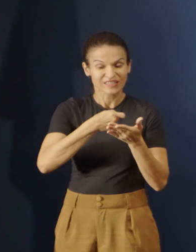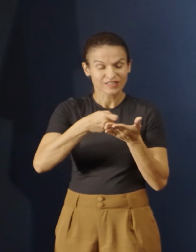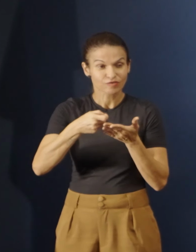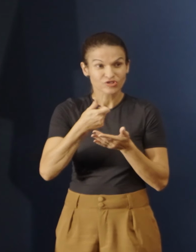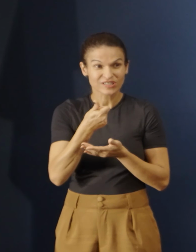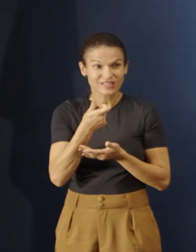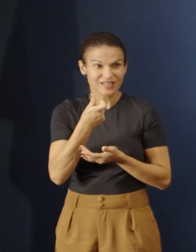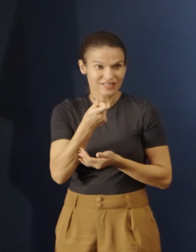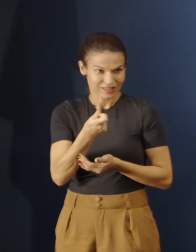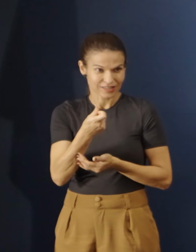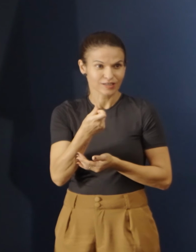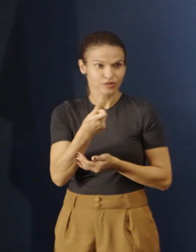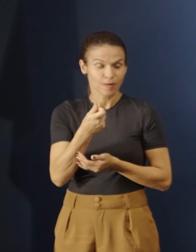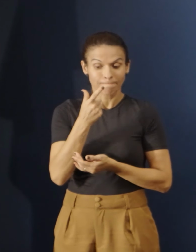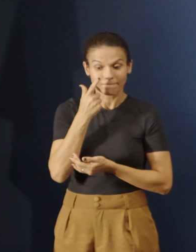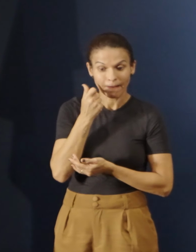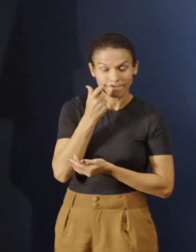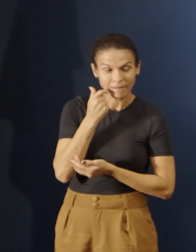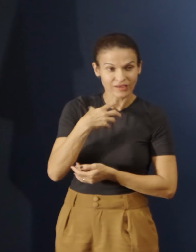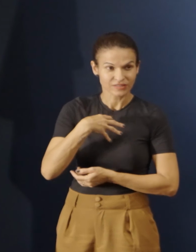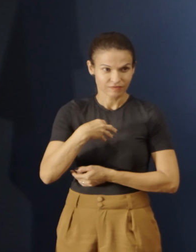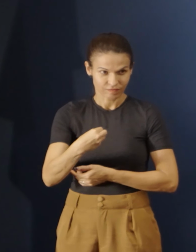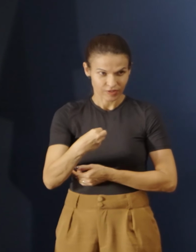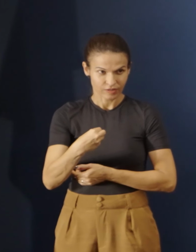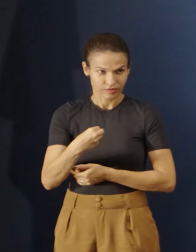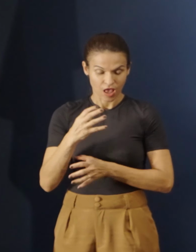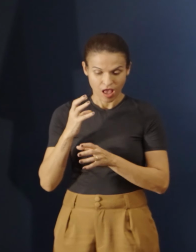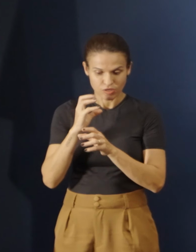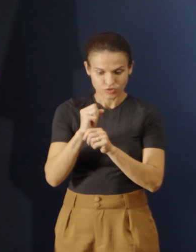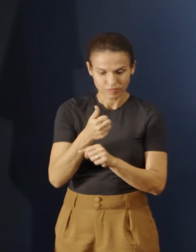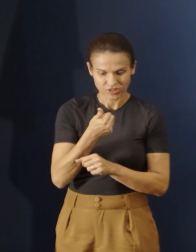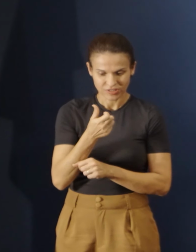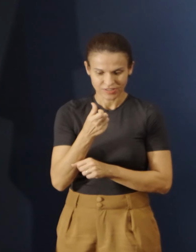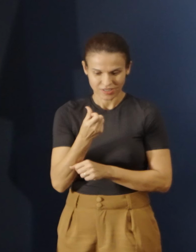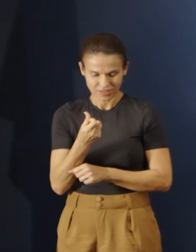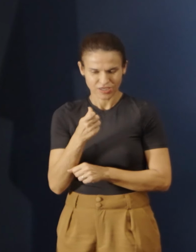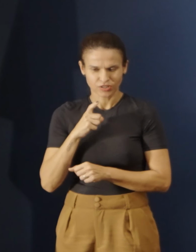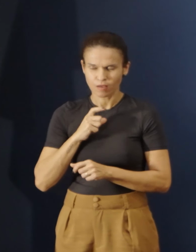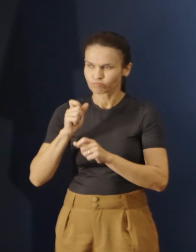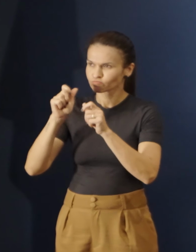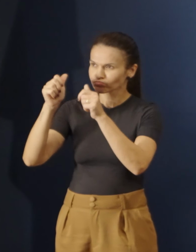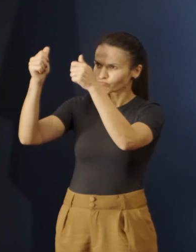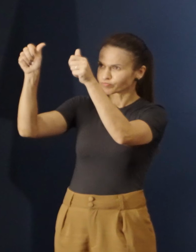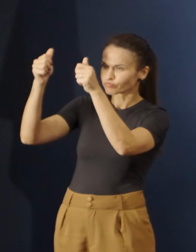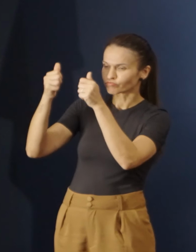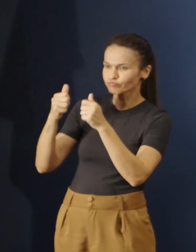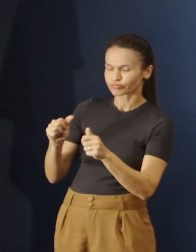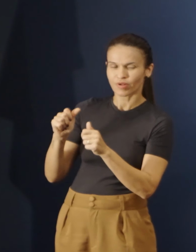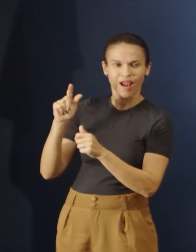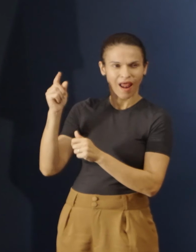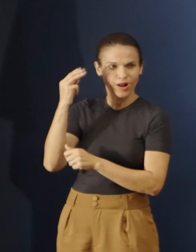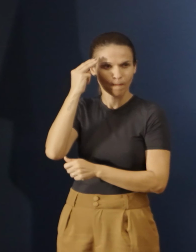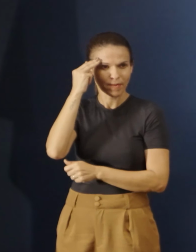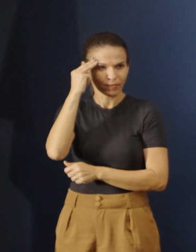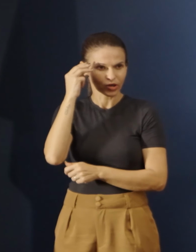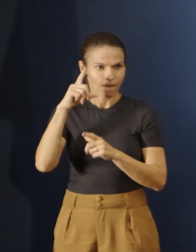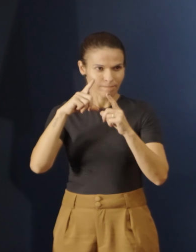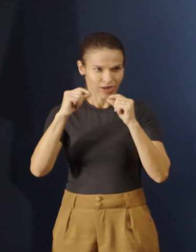16 versões para Pais e Filhos. E essas 16 versões estão assim, num painel espetacular lá no memorial, lá em